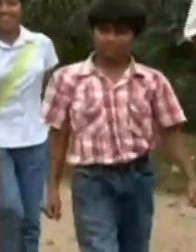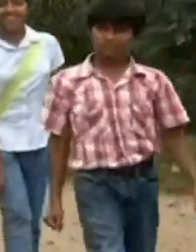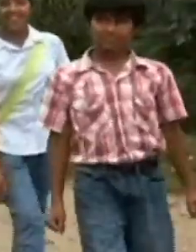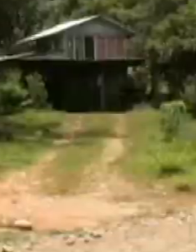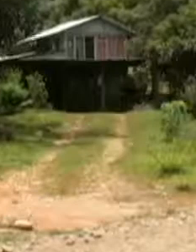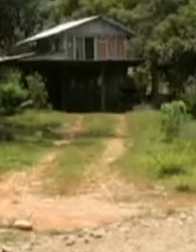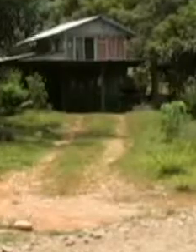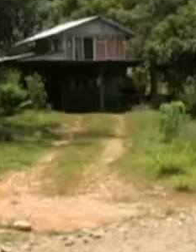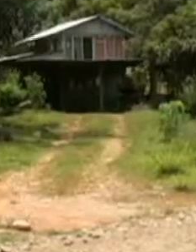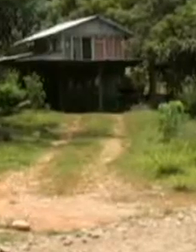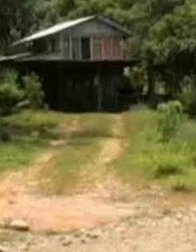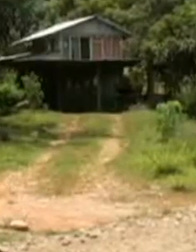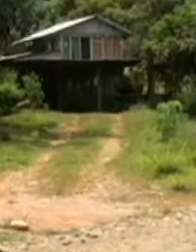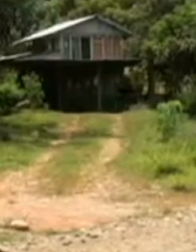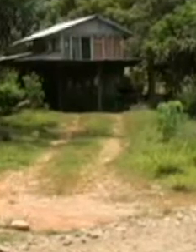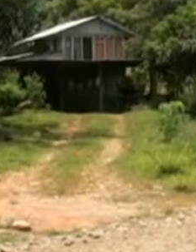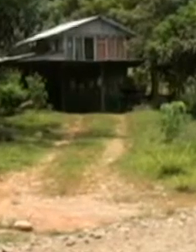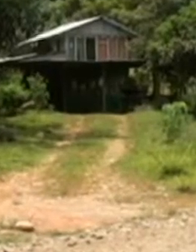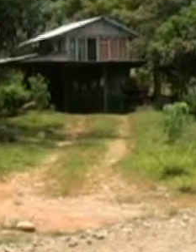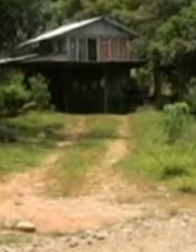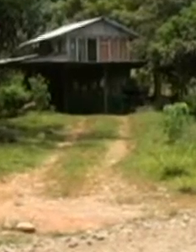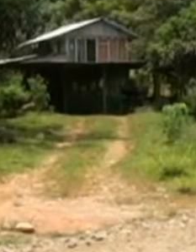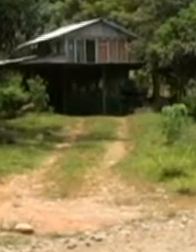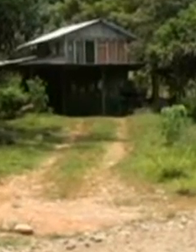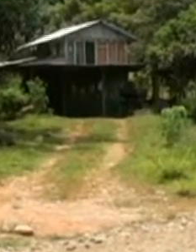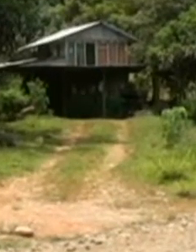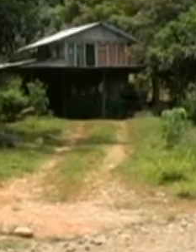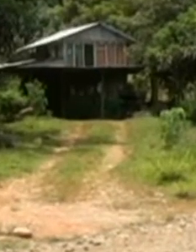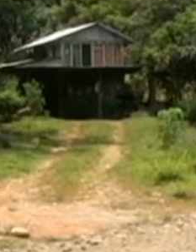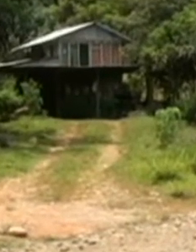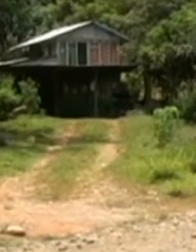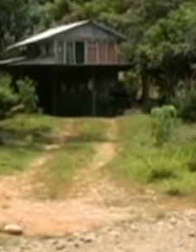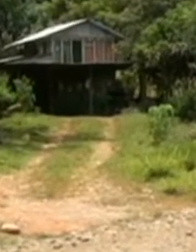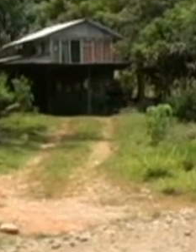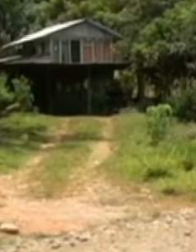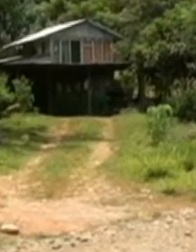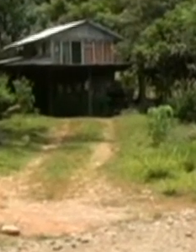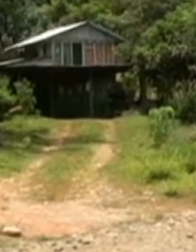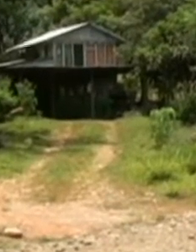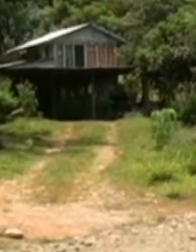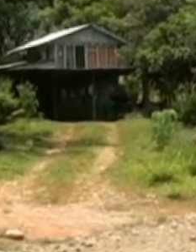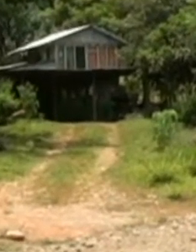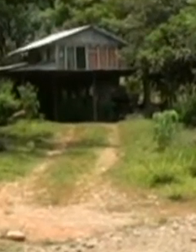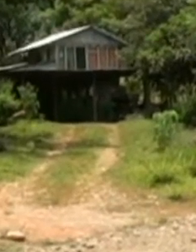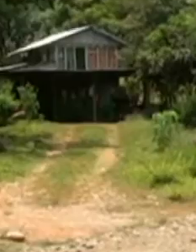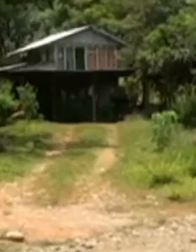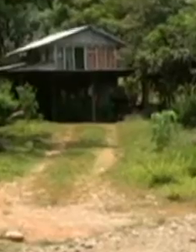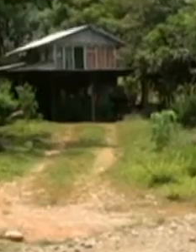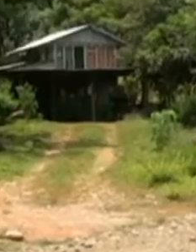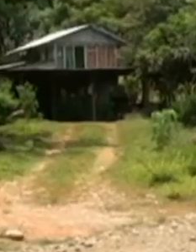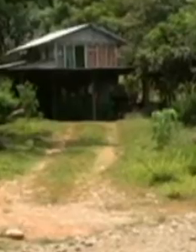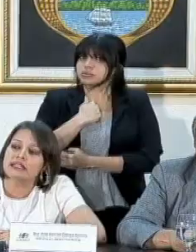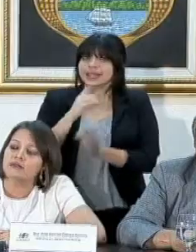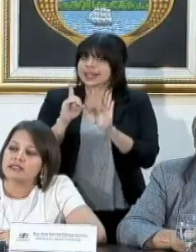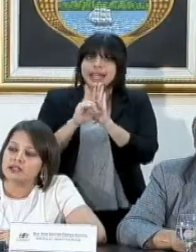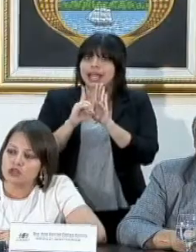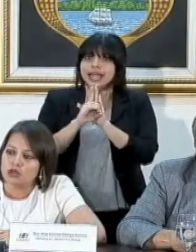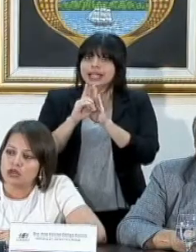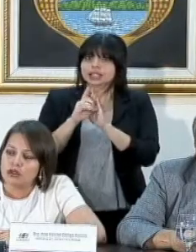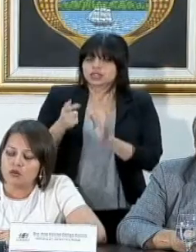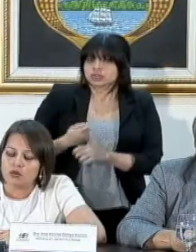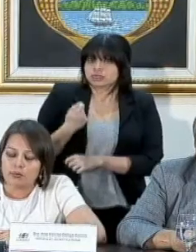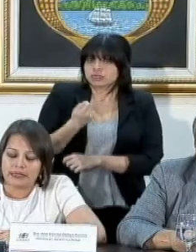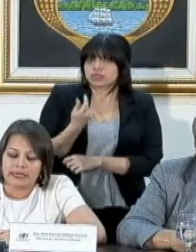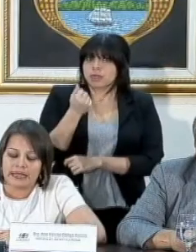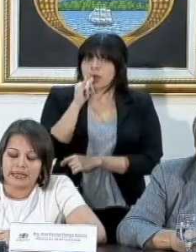la indemnización a partir de lo que plantea la ley indígena. Y además, en el caso de las familias que no tengan el derecho a esa